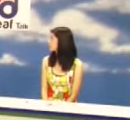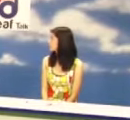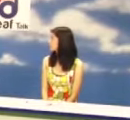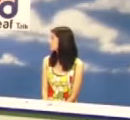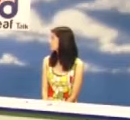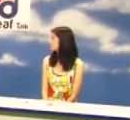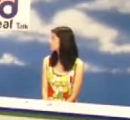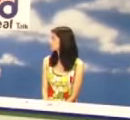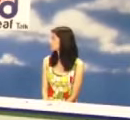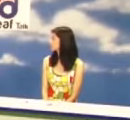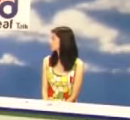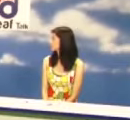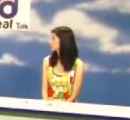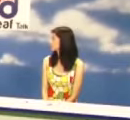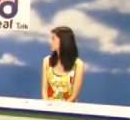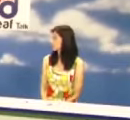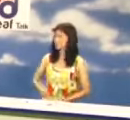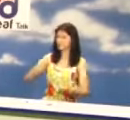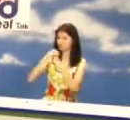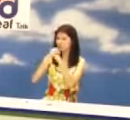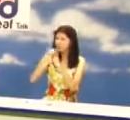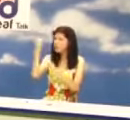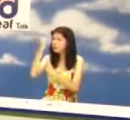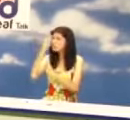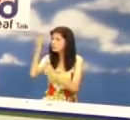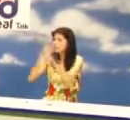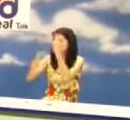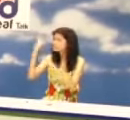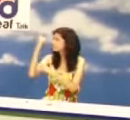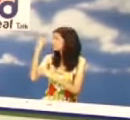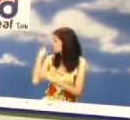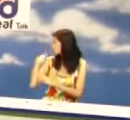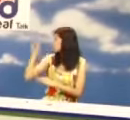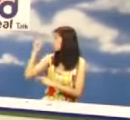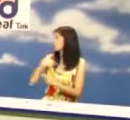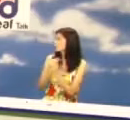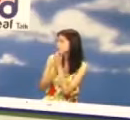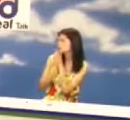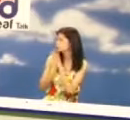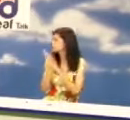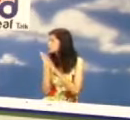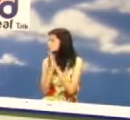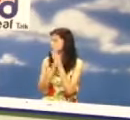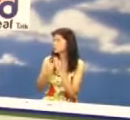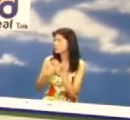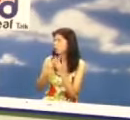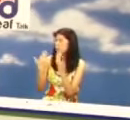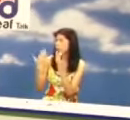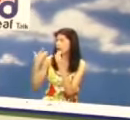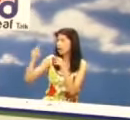ขึ้นเราก็ต้องการสื่อสารอะไรที่ลึกซึ้งมันจะชัดเจนมากกว่า แล้วพี่ยูคิดว่าตอนนี้เนี่ยสื่อสำหรับคนหูหนวกในปัจจุบันเนี่ยค่ะเ